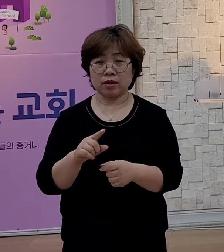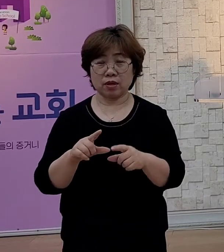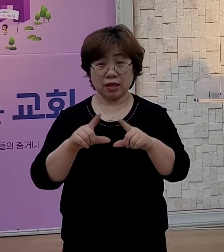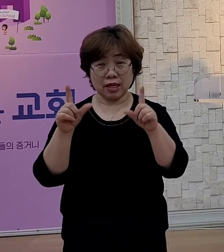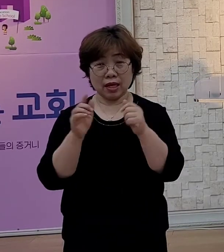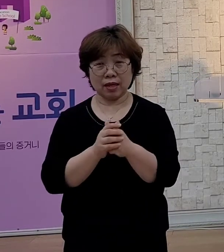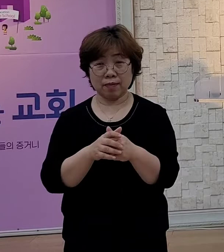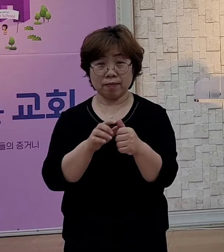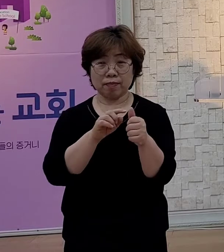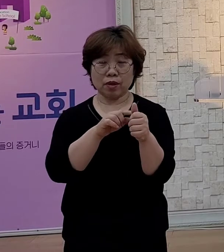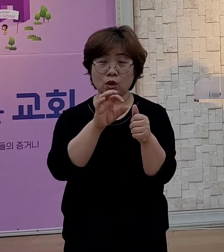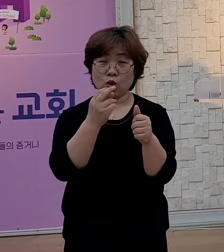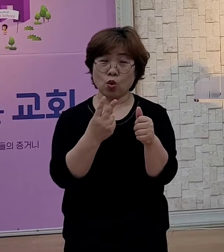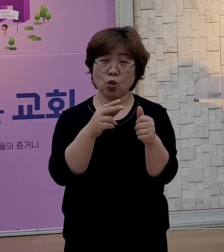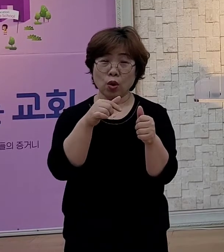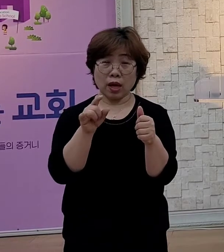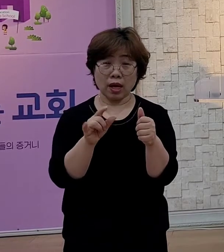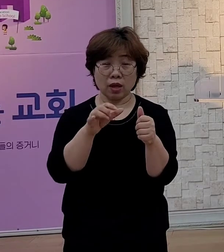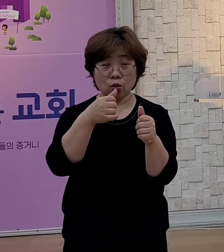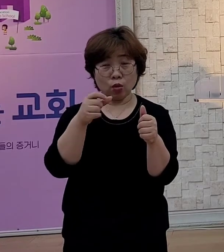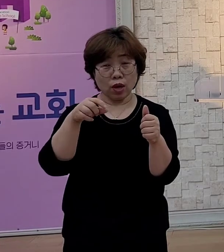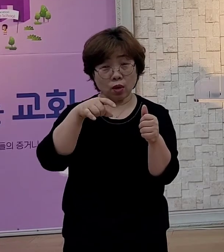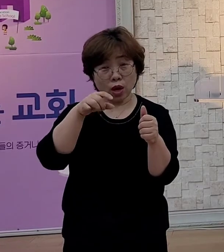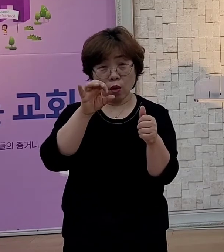이 요한 웨슬레가 꿈을 꿨어요.